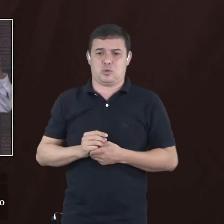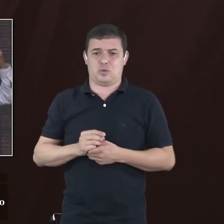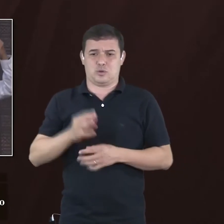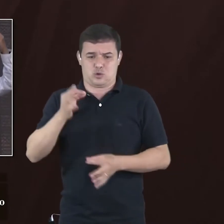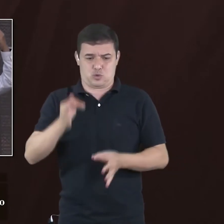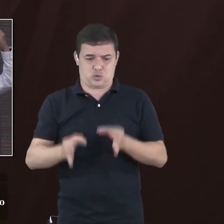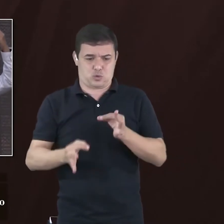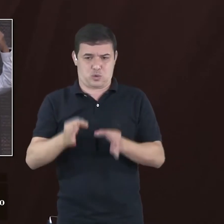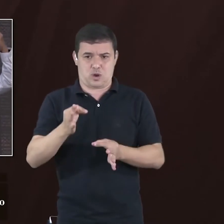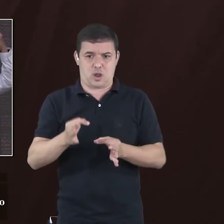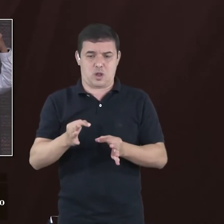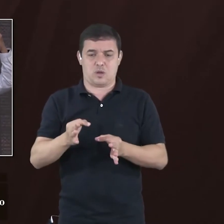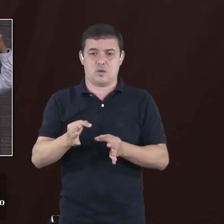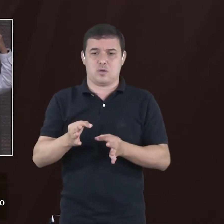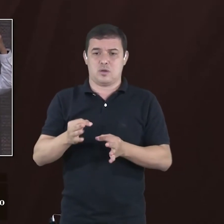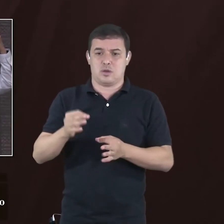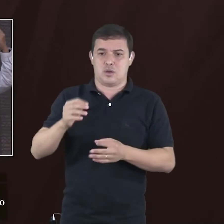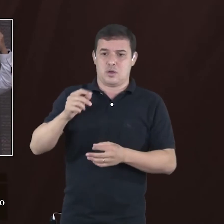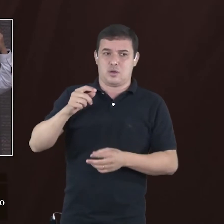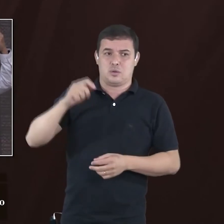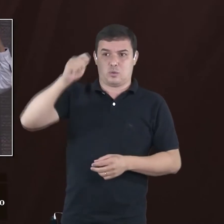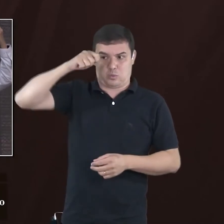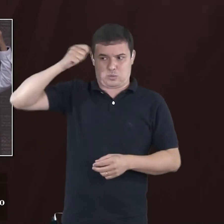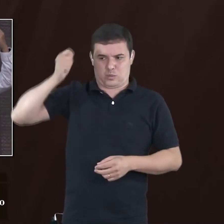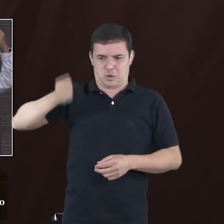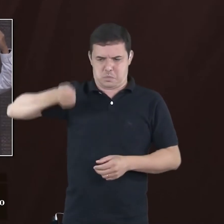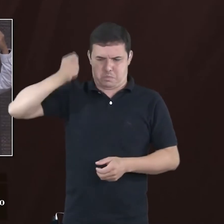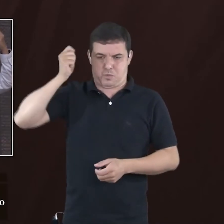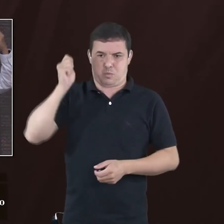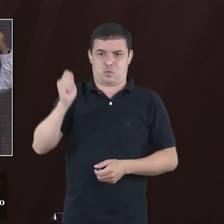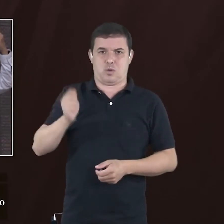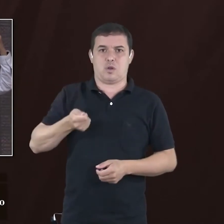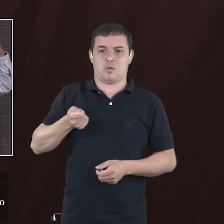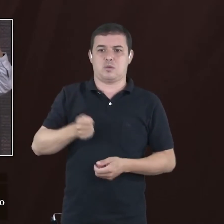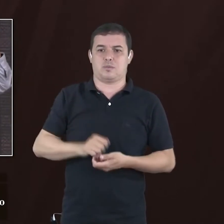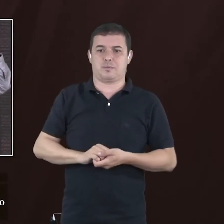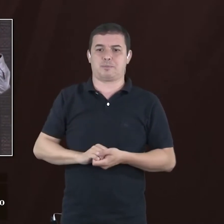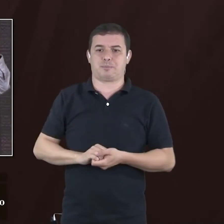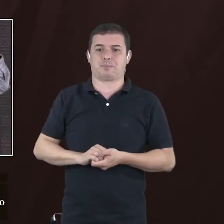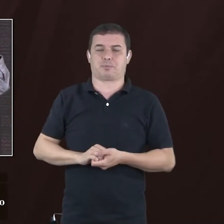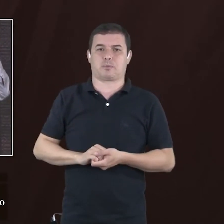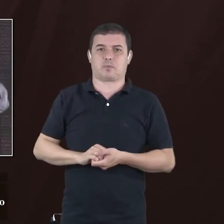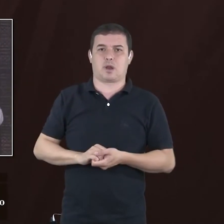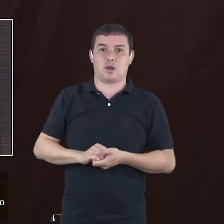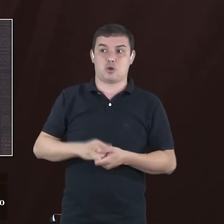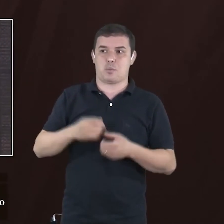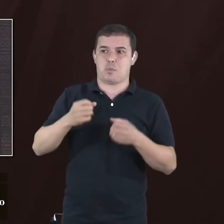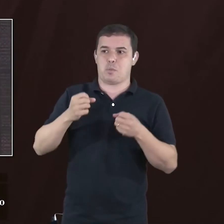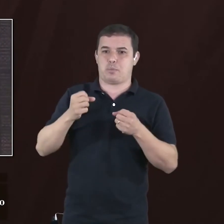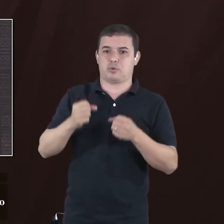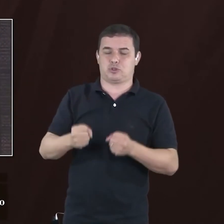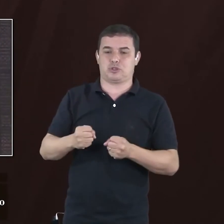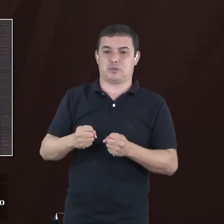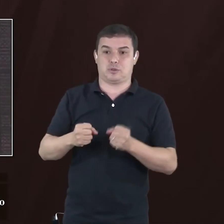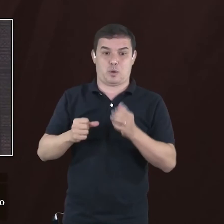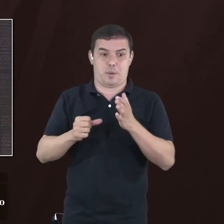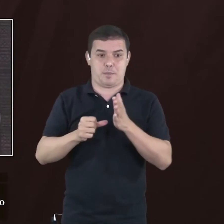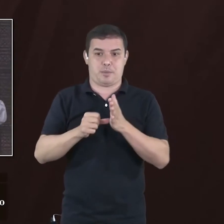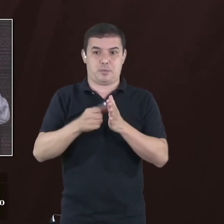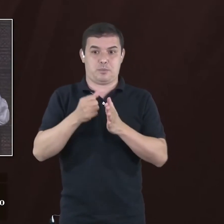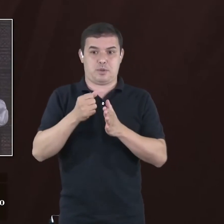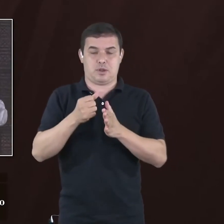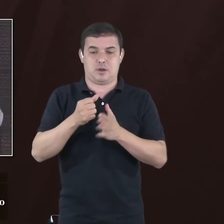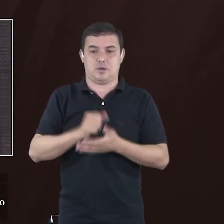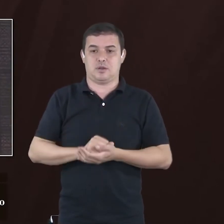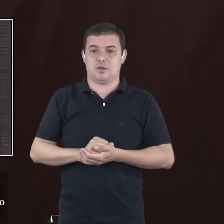pelo tribunal do império, do imperador. Ele tinha esse direito. Então, a primeira defesa foi